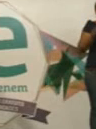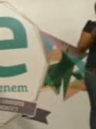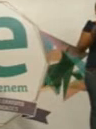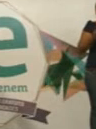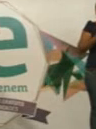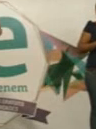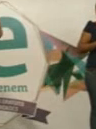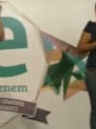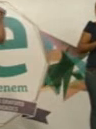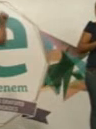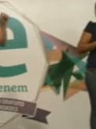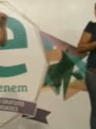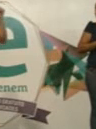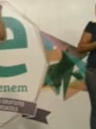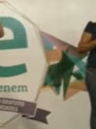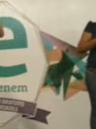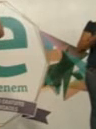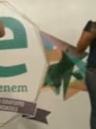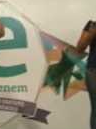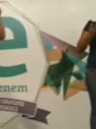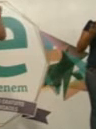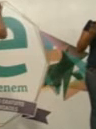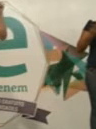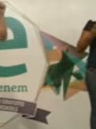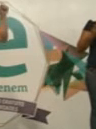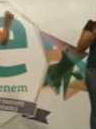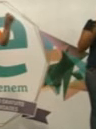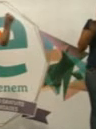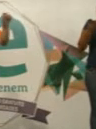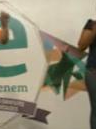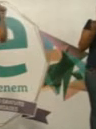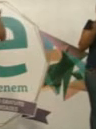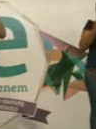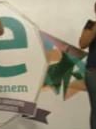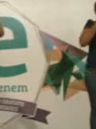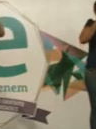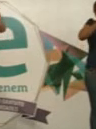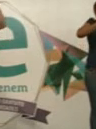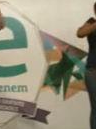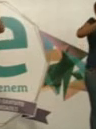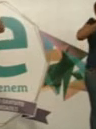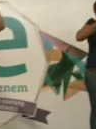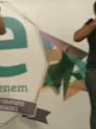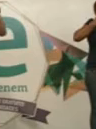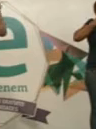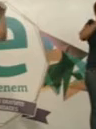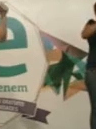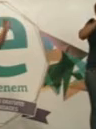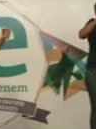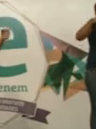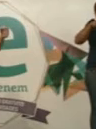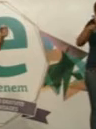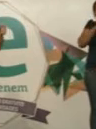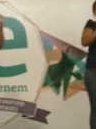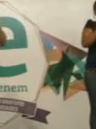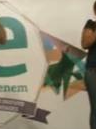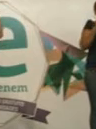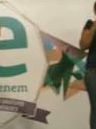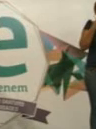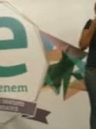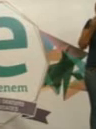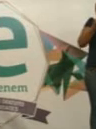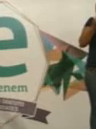chamada síndrome de vira-latas. Ele nunca conseguia ganhar, porque era um país de mestiços, negros e índios.